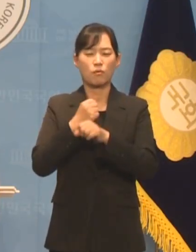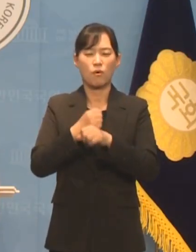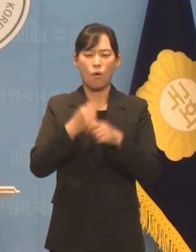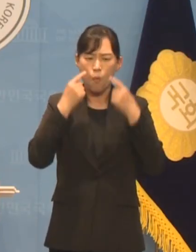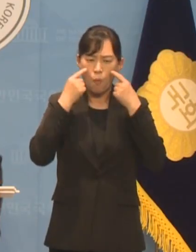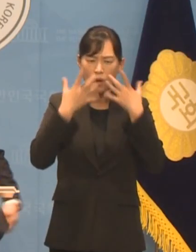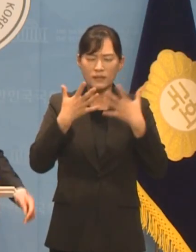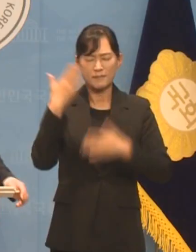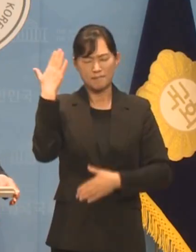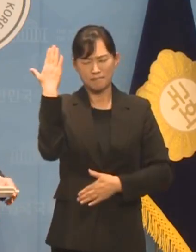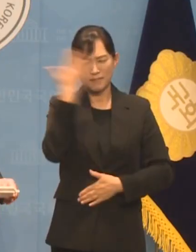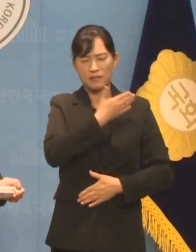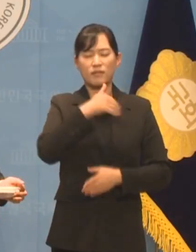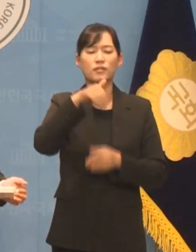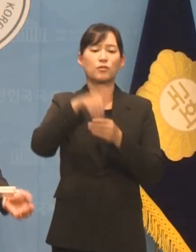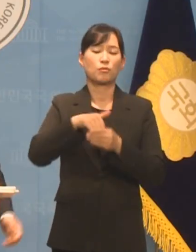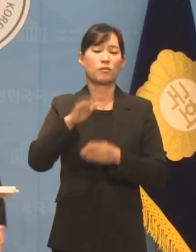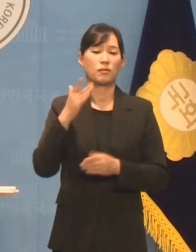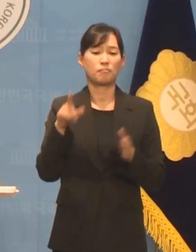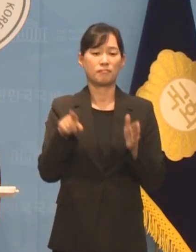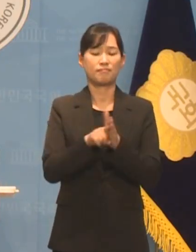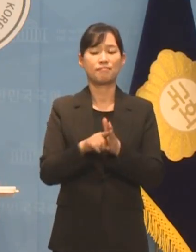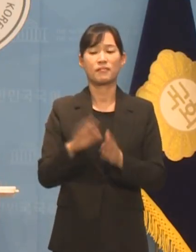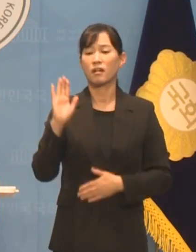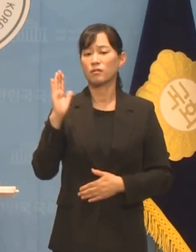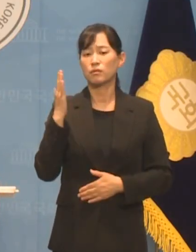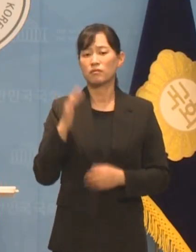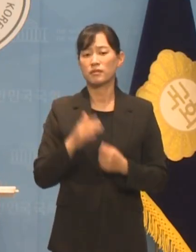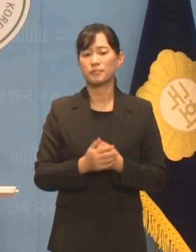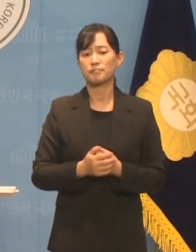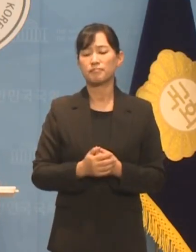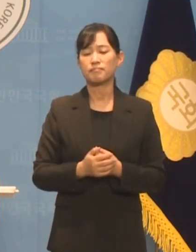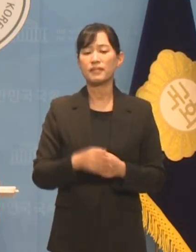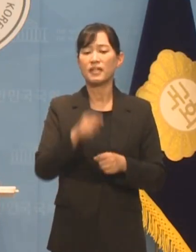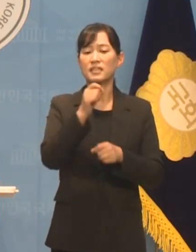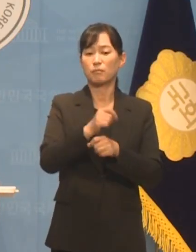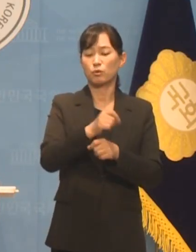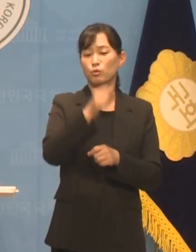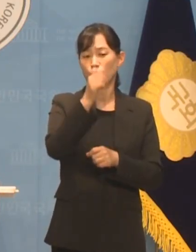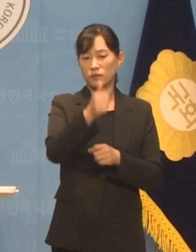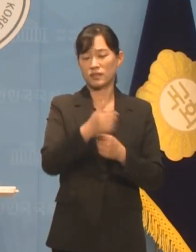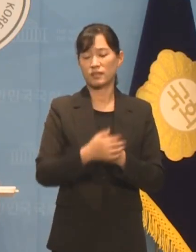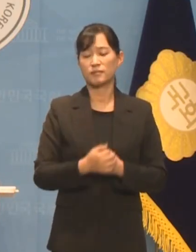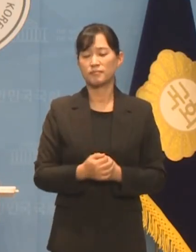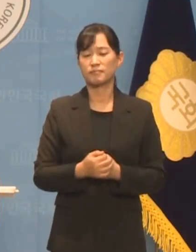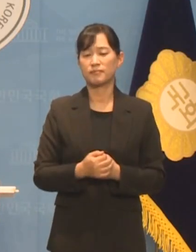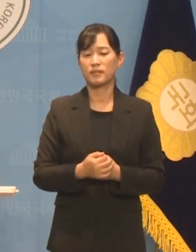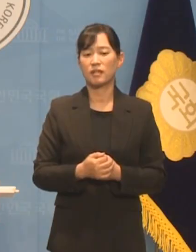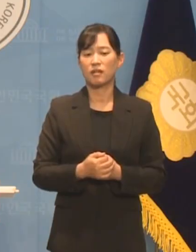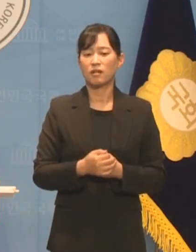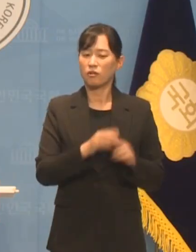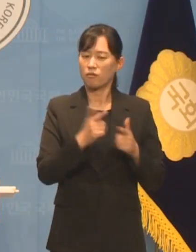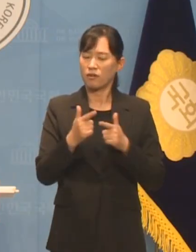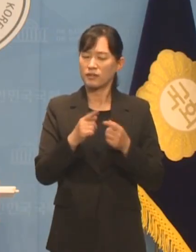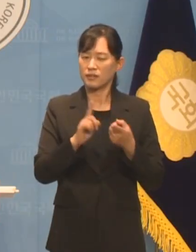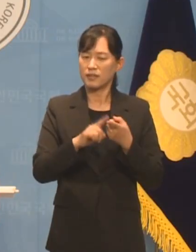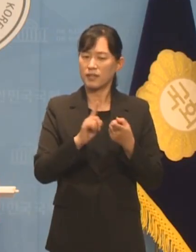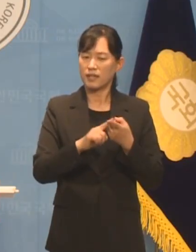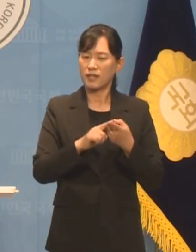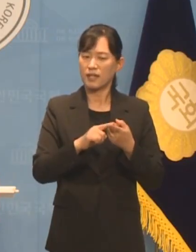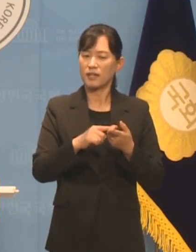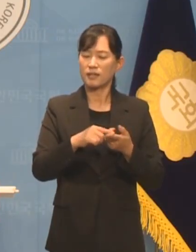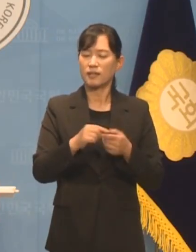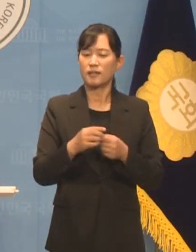투명한 선거가 되리라고 생각합니다. 최근에 김영민 선관위 사무총장께서 여러 가지 안을